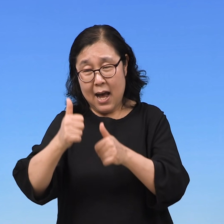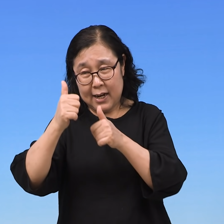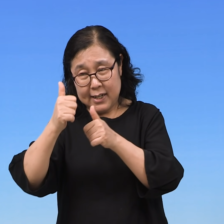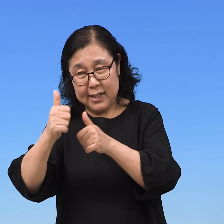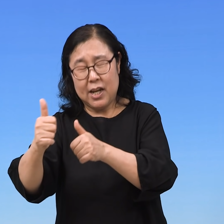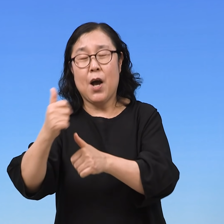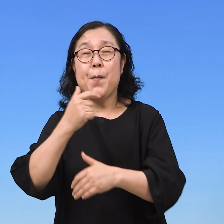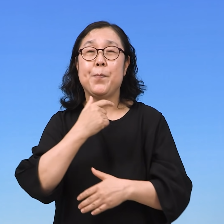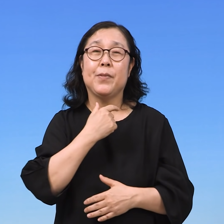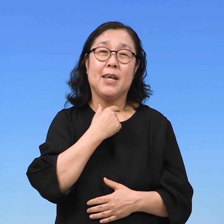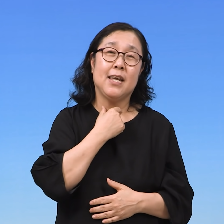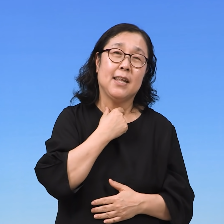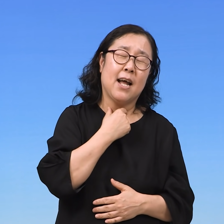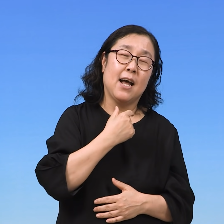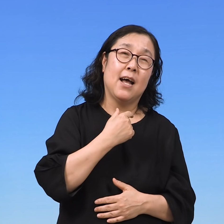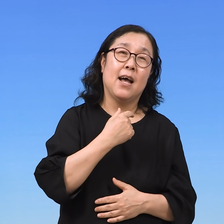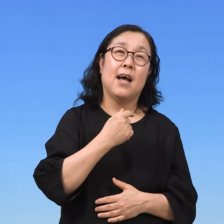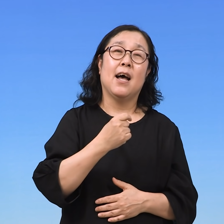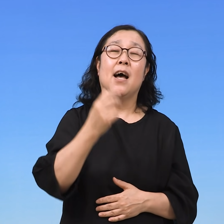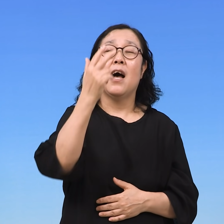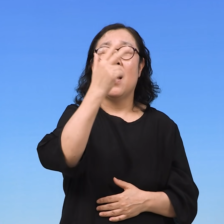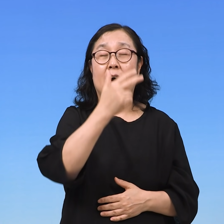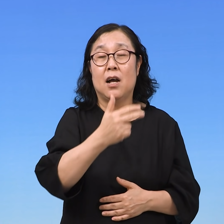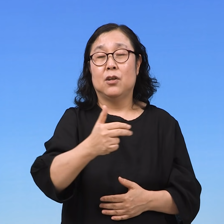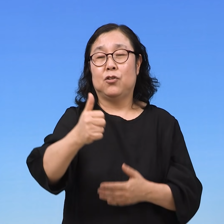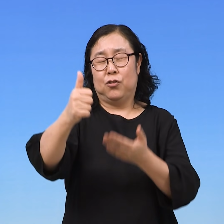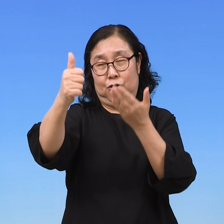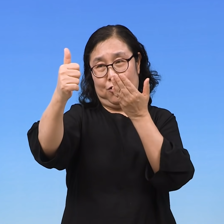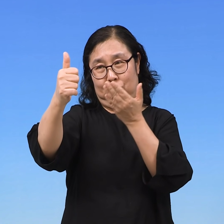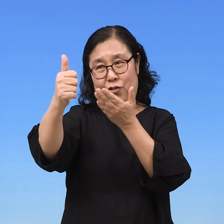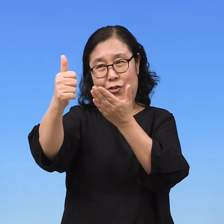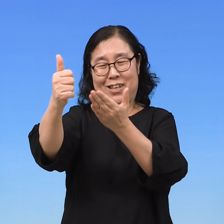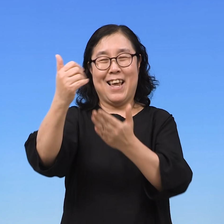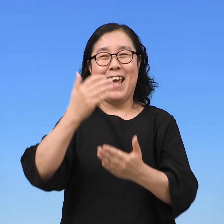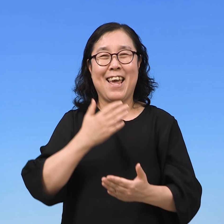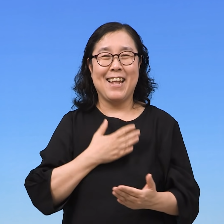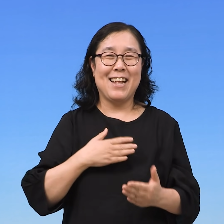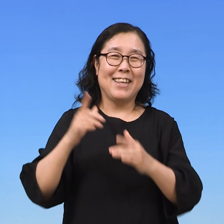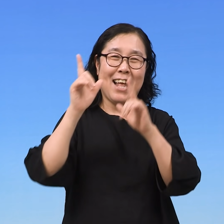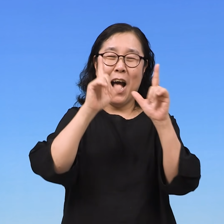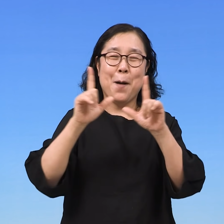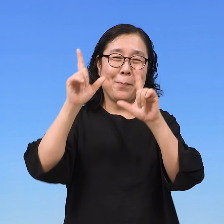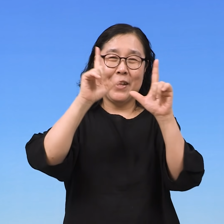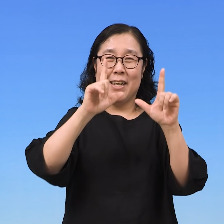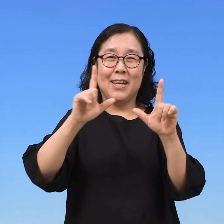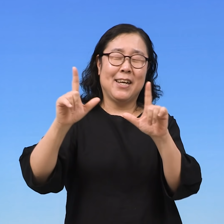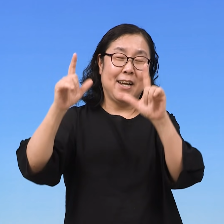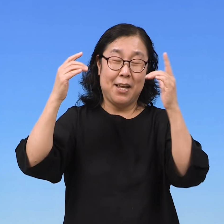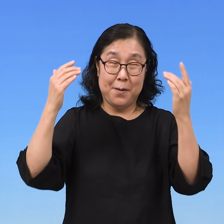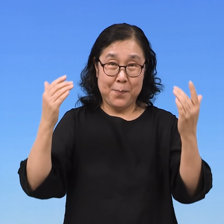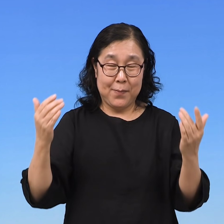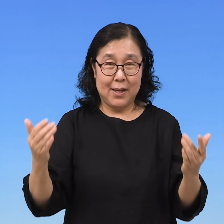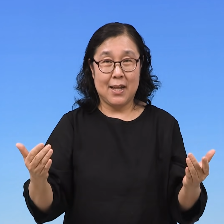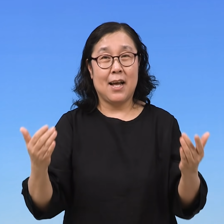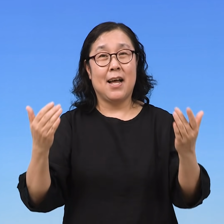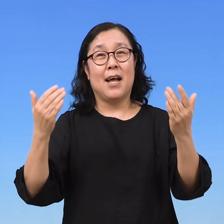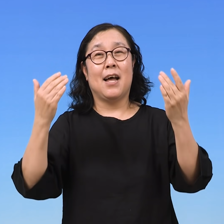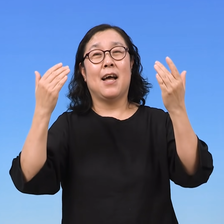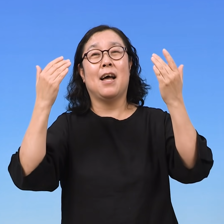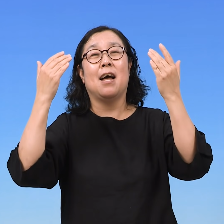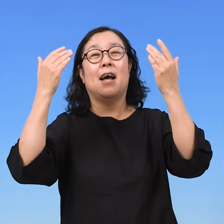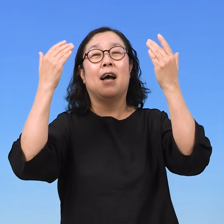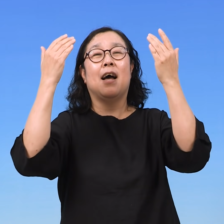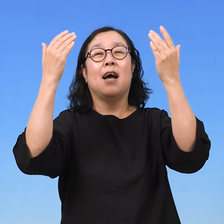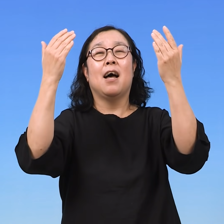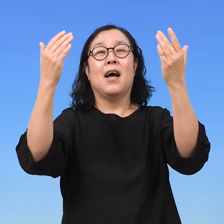은혜가 주는 힘, 주께 내 삶 드립니다. 우리 다 자리에서 일어나셔서 마지막으로 한 번